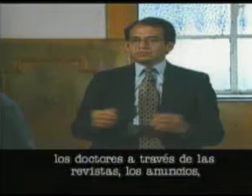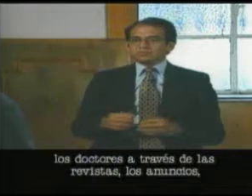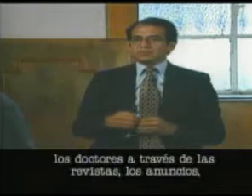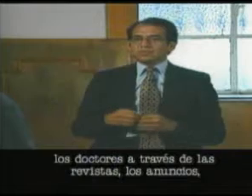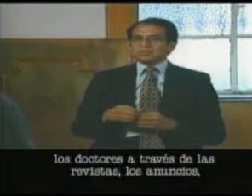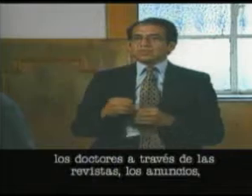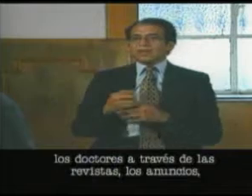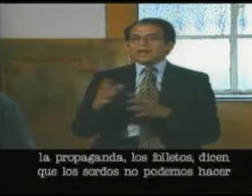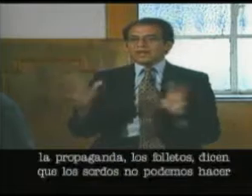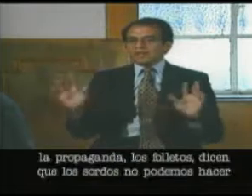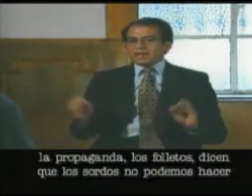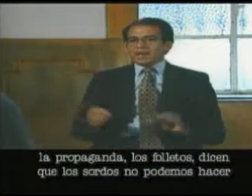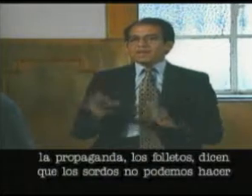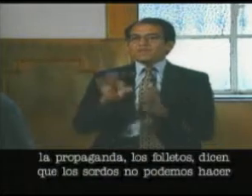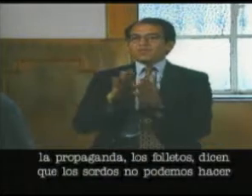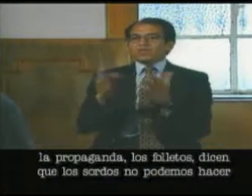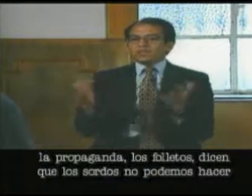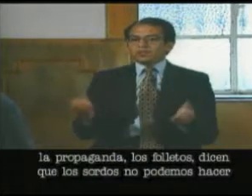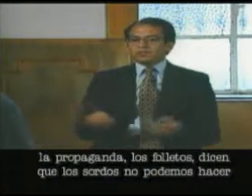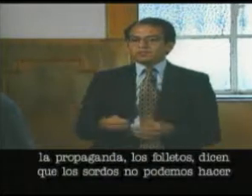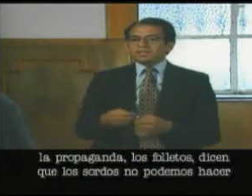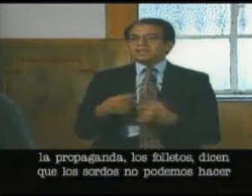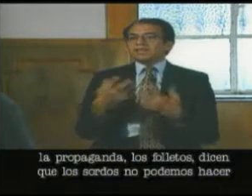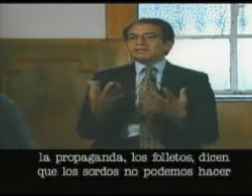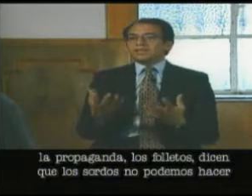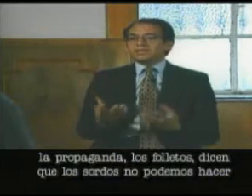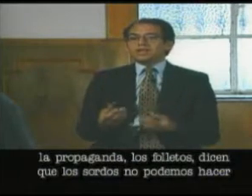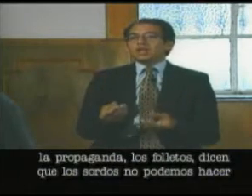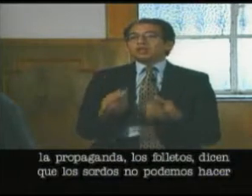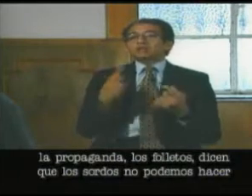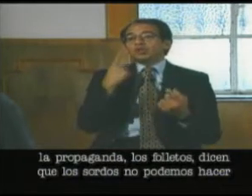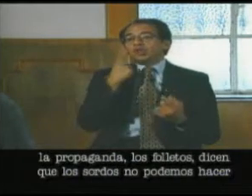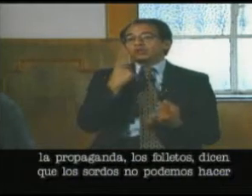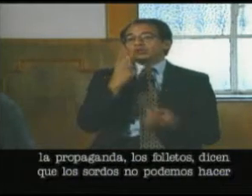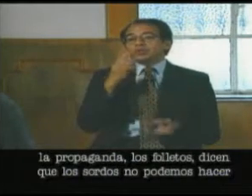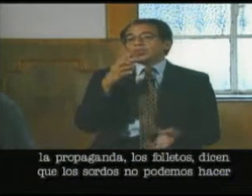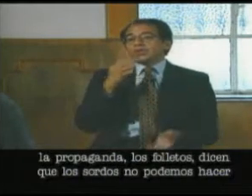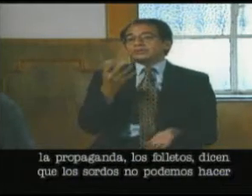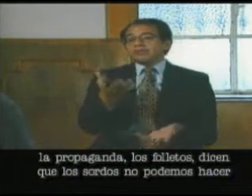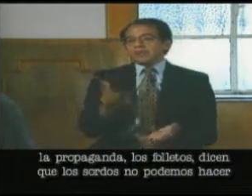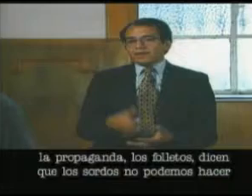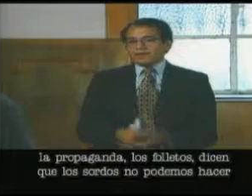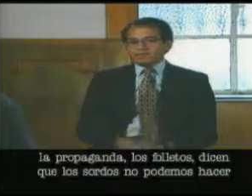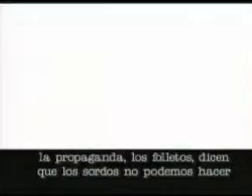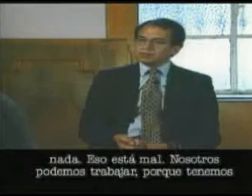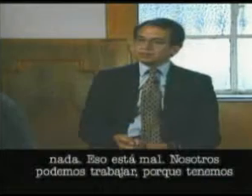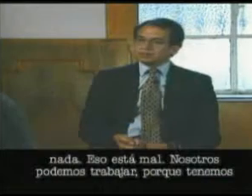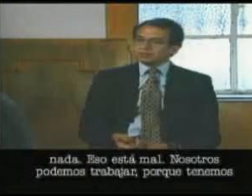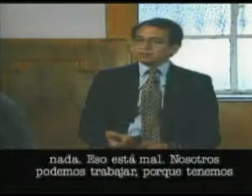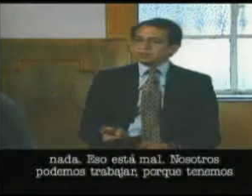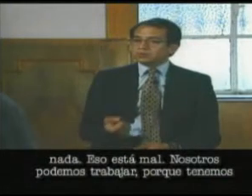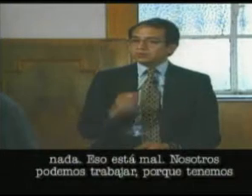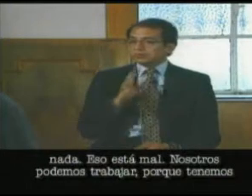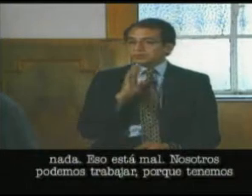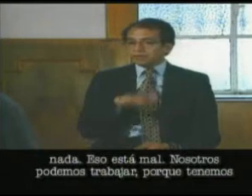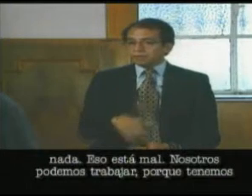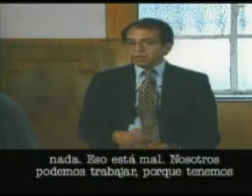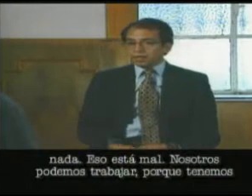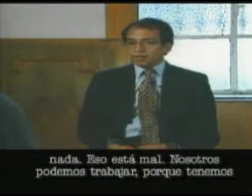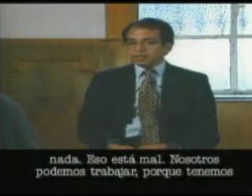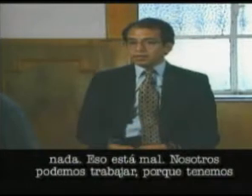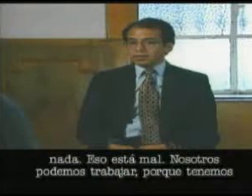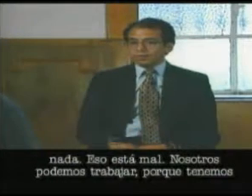anuncios, propaganda, proyectos, dicen los sueldos no pueden hacer nada. No, eso ya